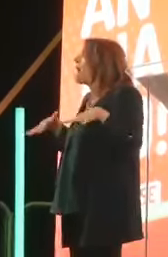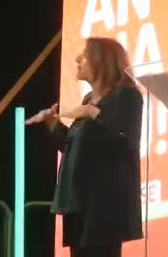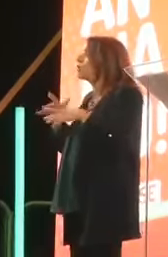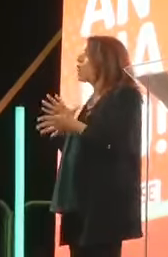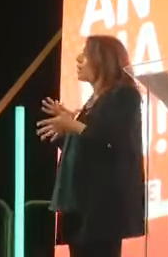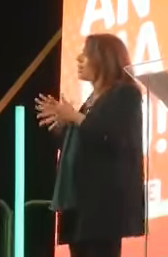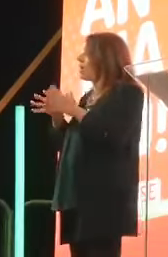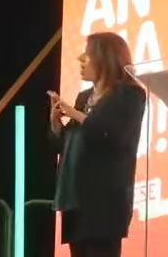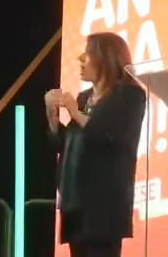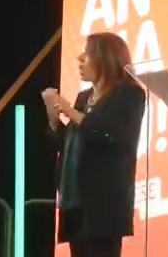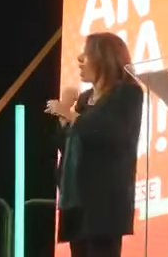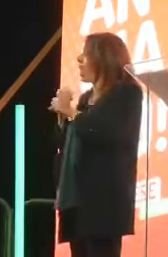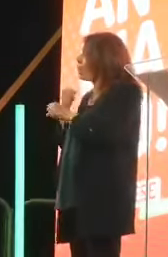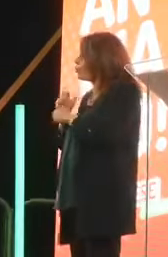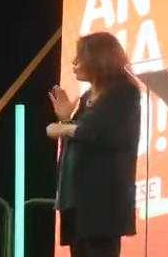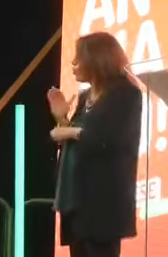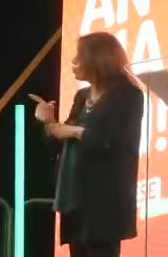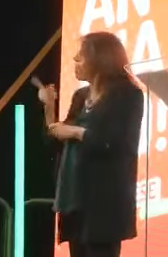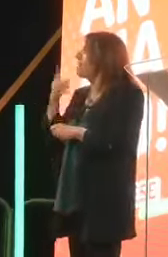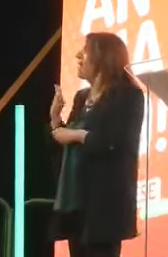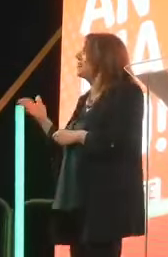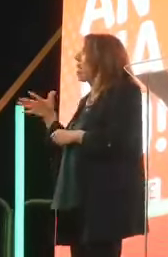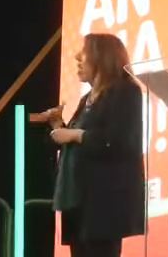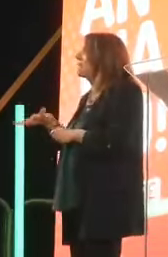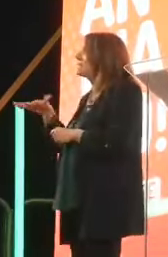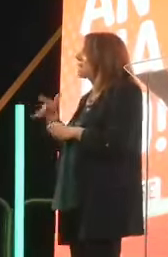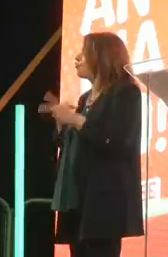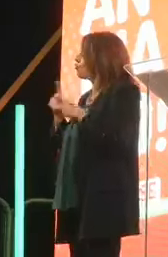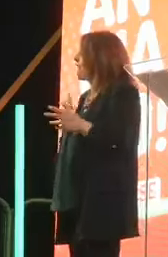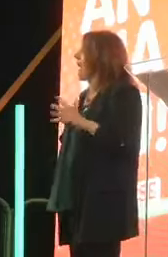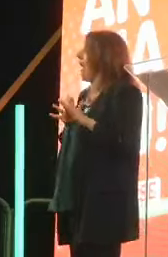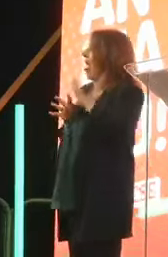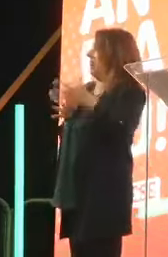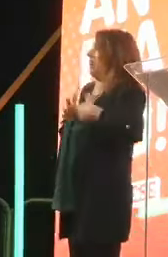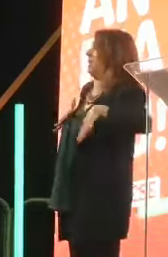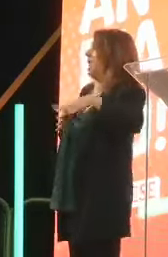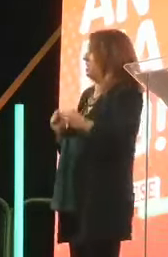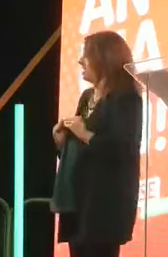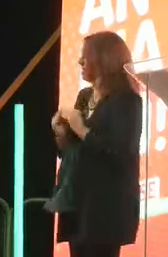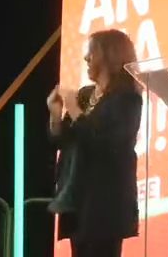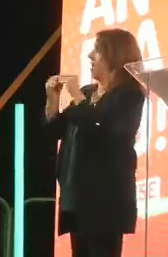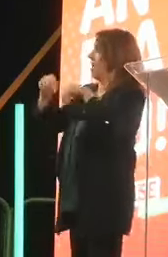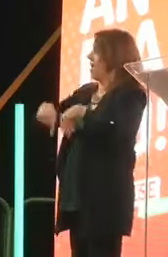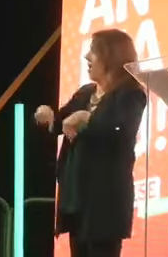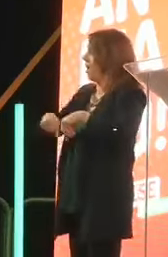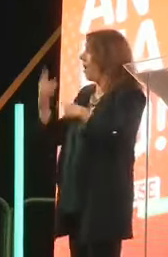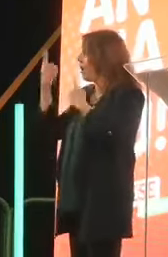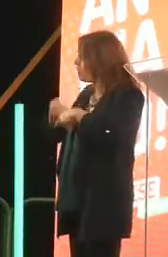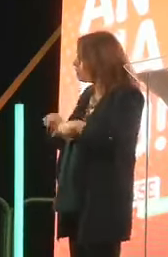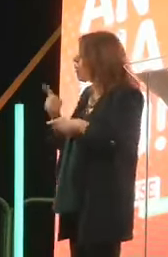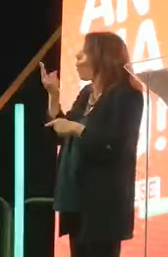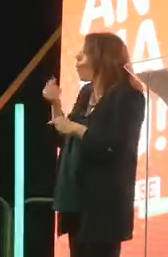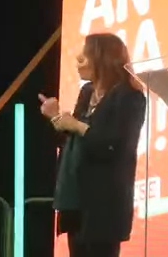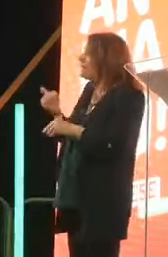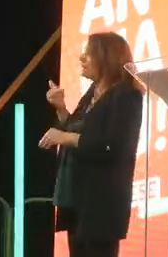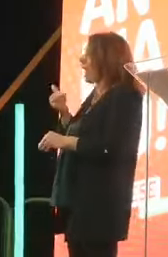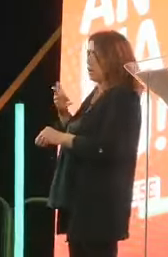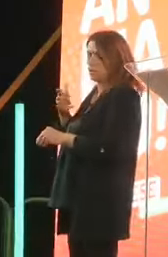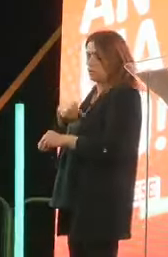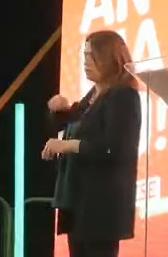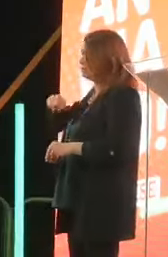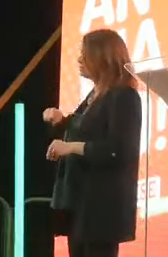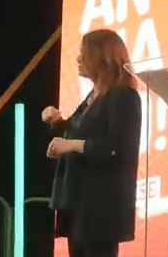costruire un'alternativa a questa destra. Su questa linea e sulla legalità non indietreggeremo di un millimetro e